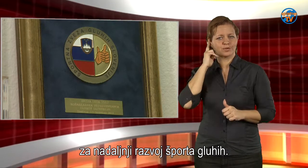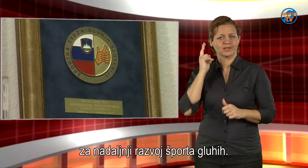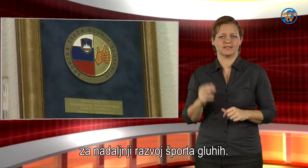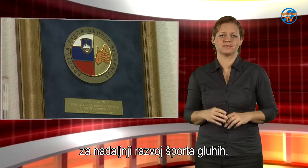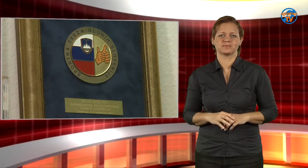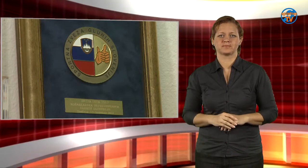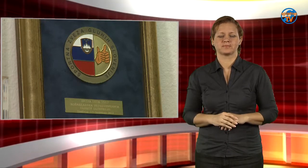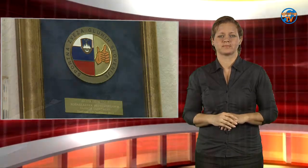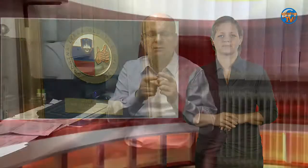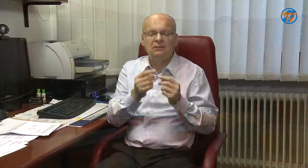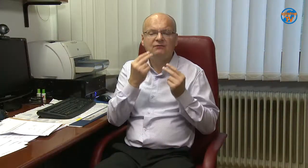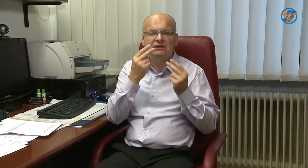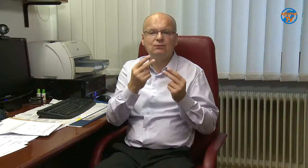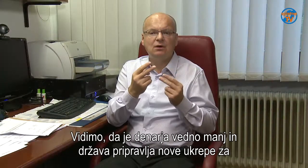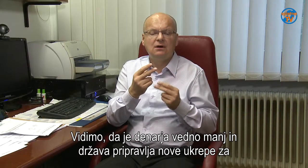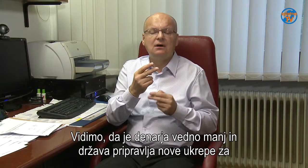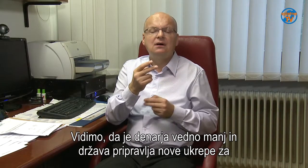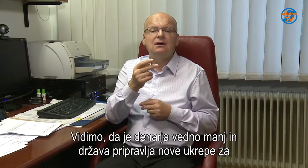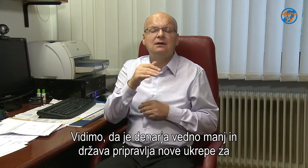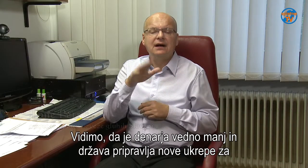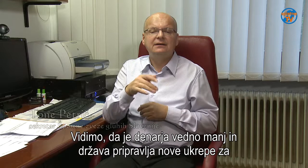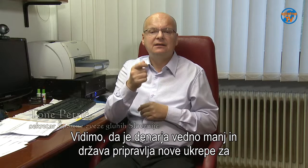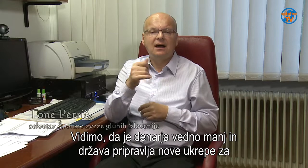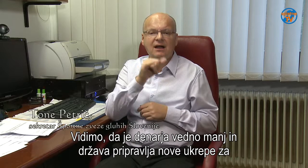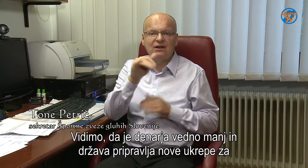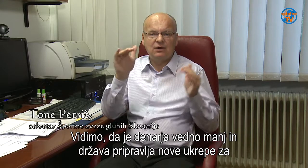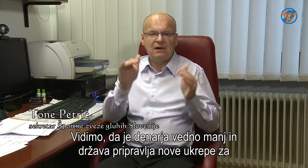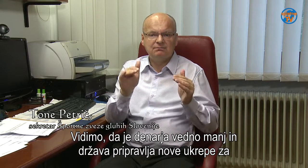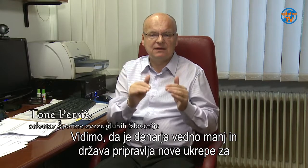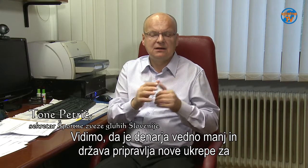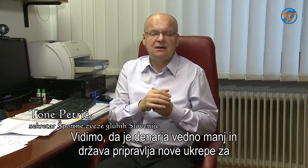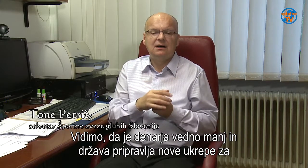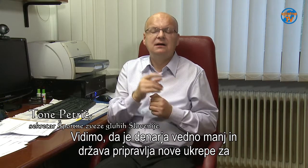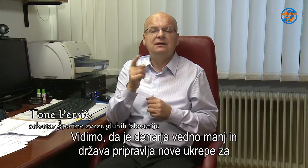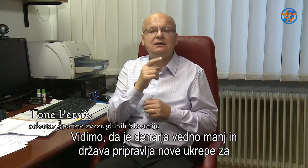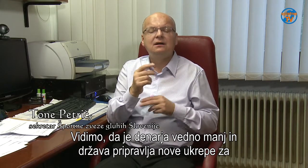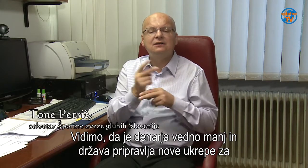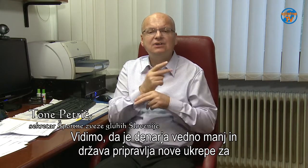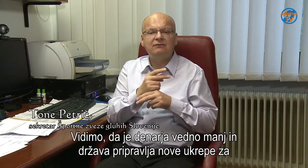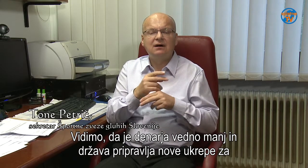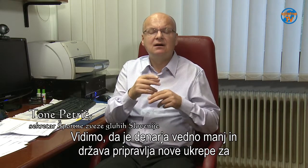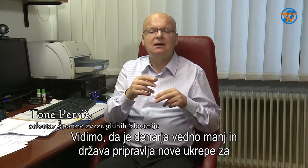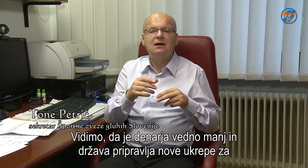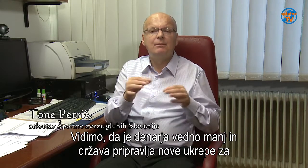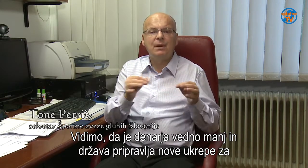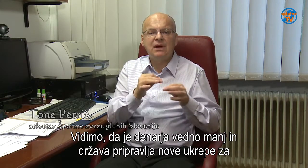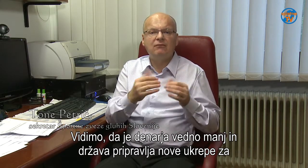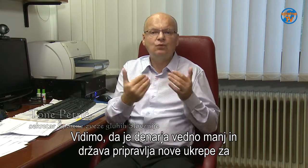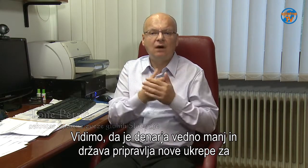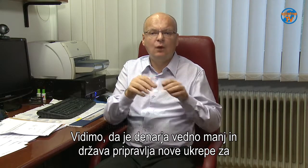gluhih. Mislim, da je zdaj manj in država pripravlja nove